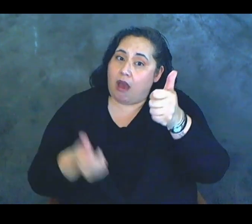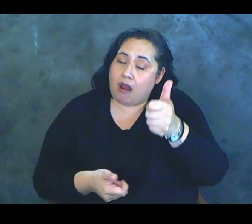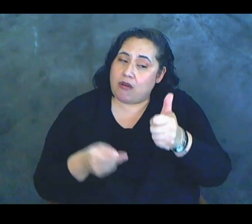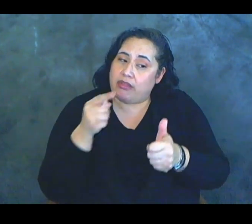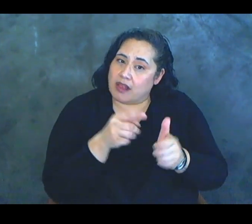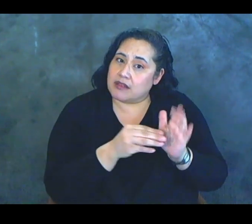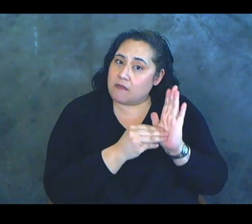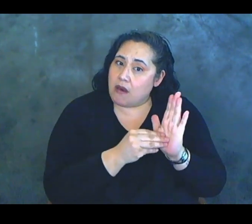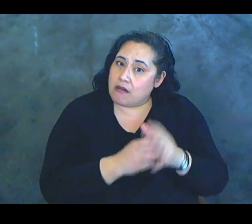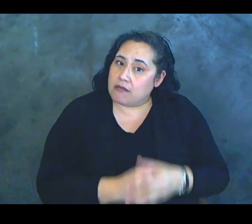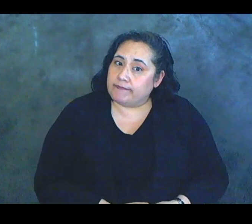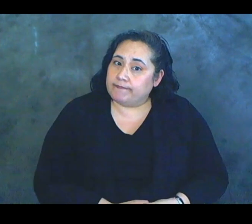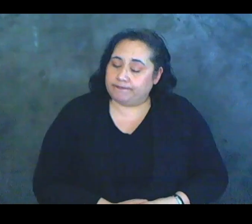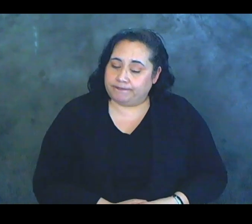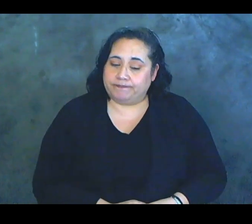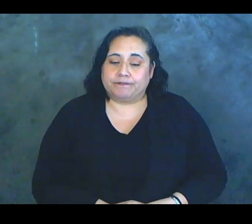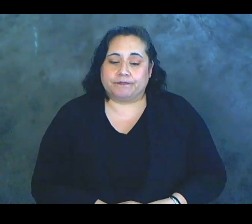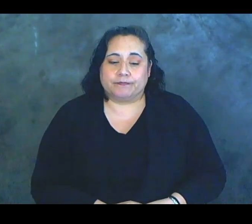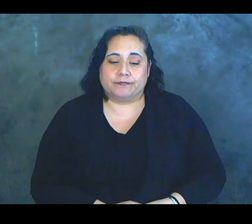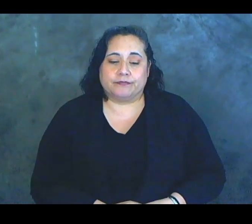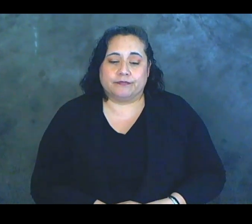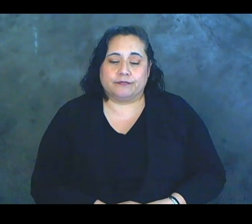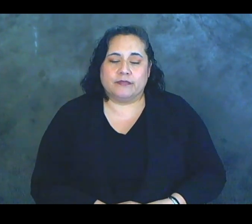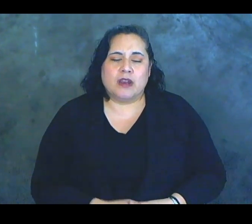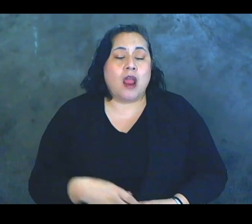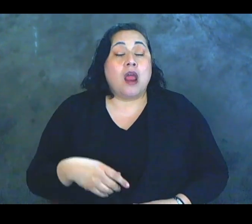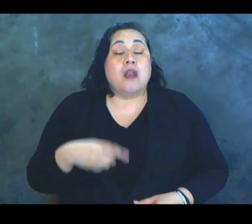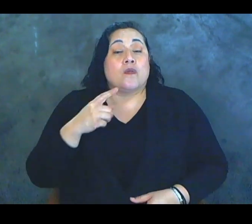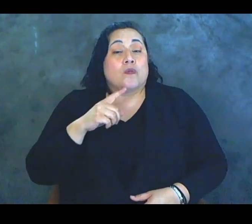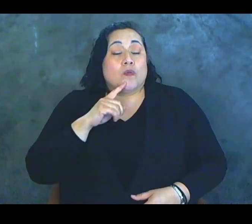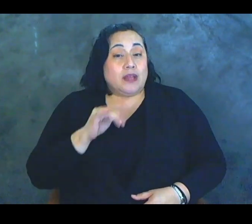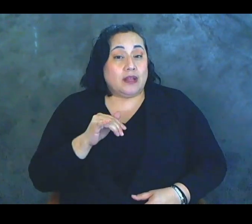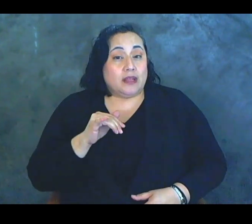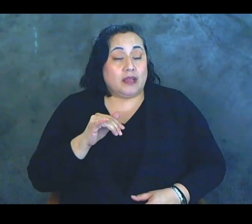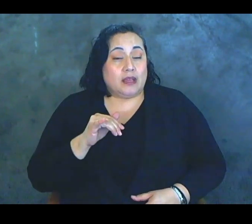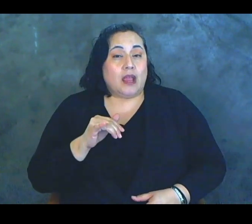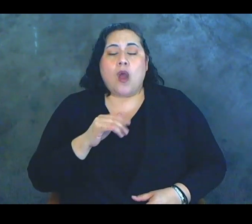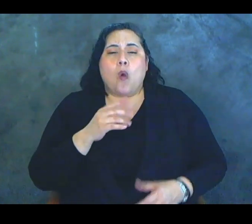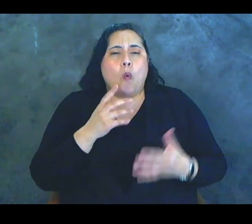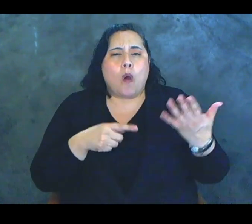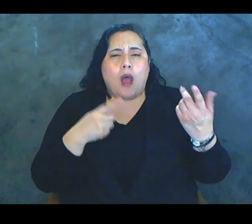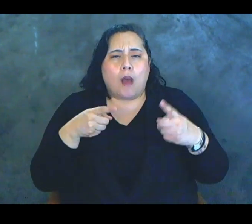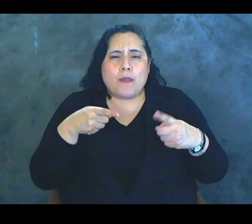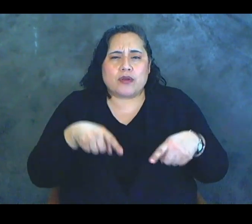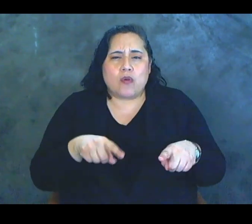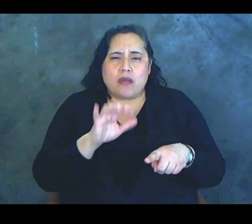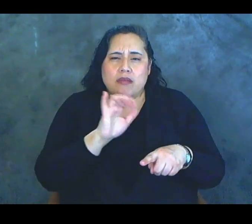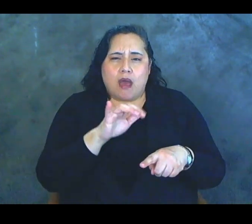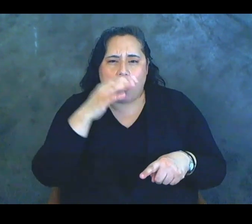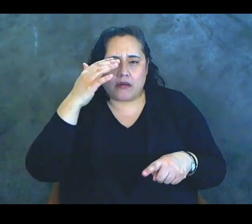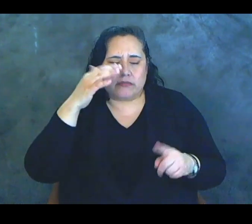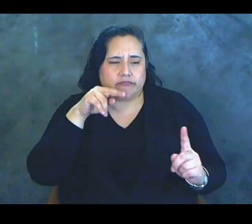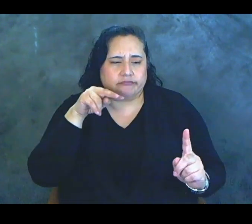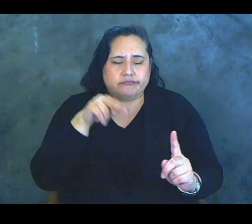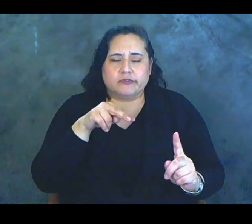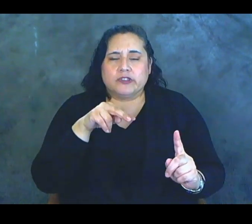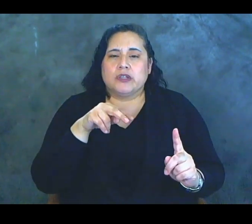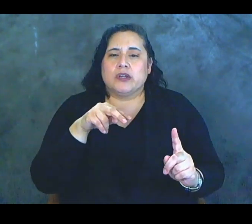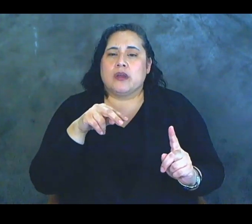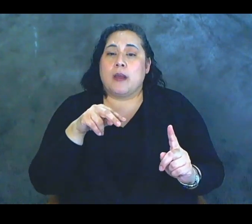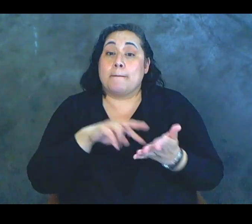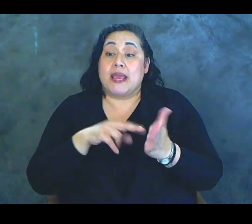modelo. Y por lo tanto, le correspondía al intérprete ser un